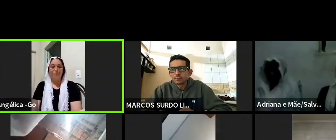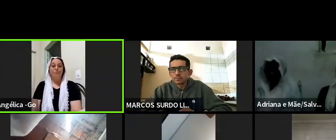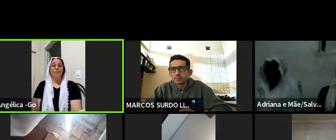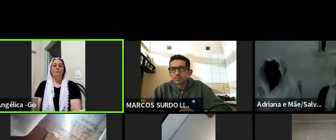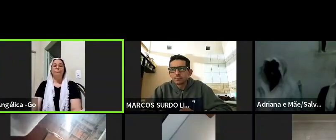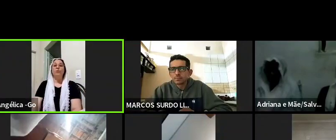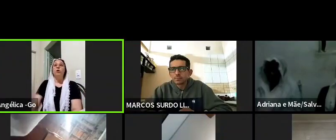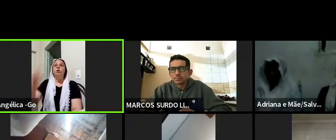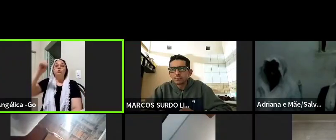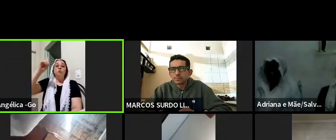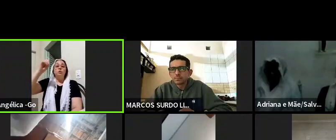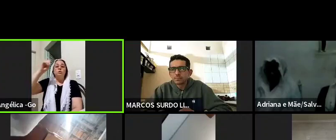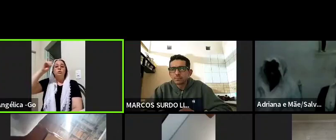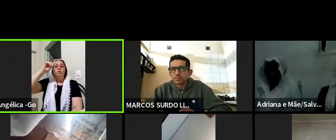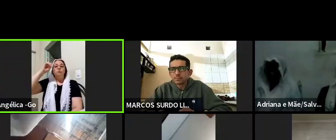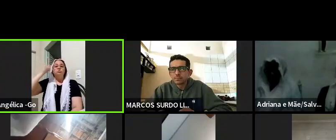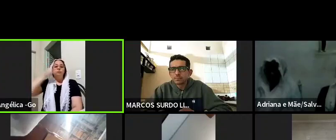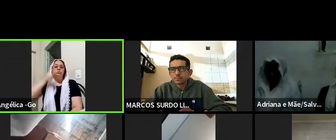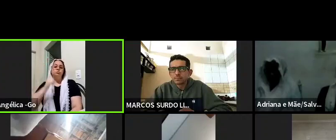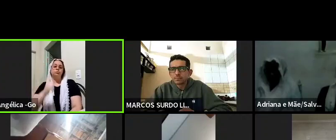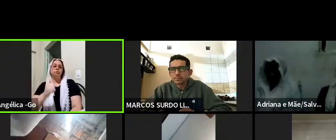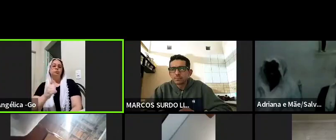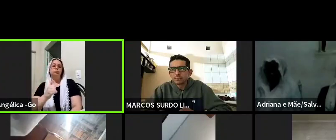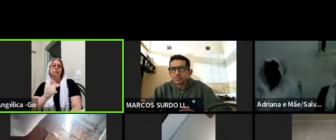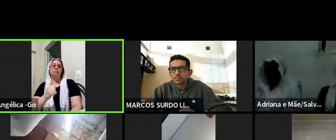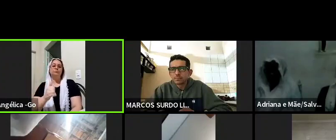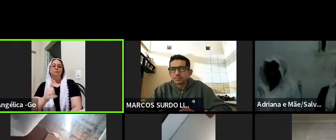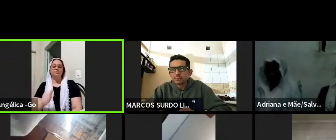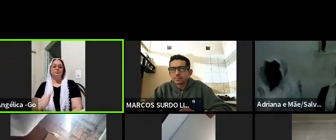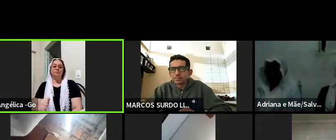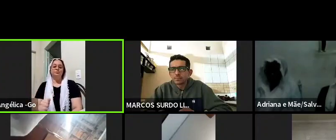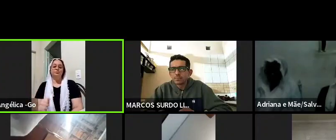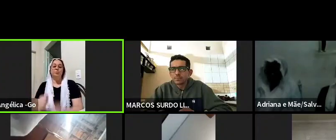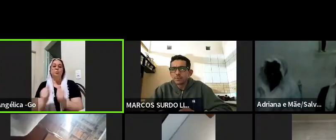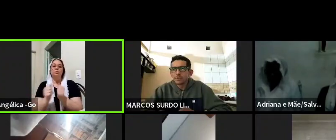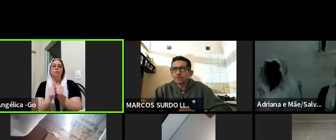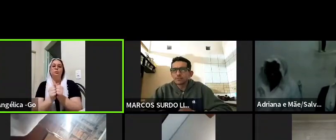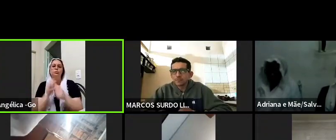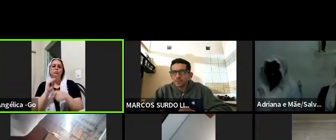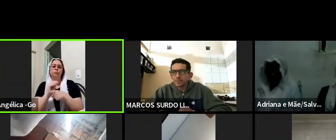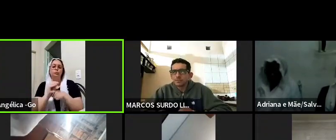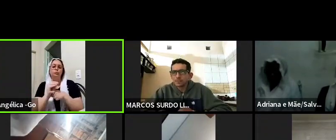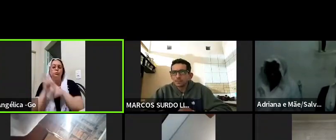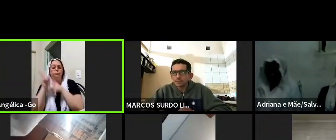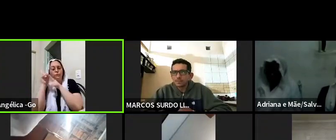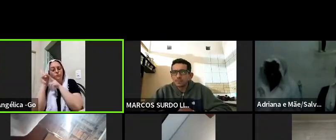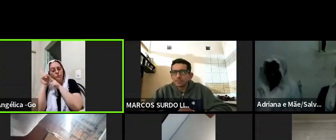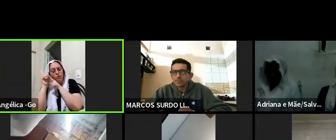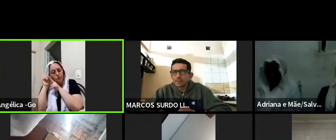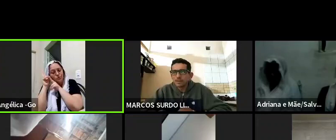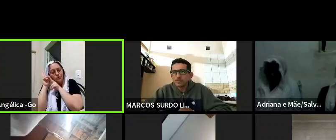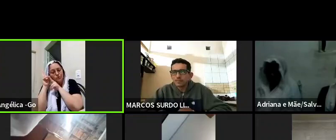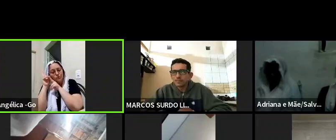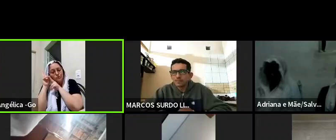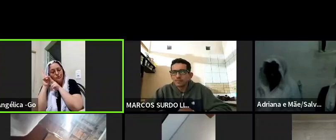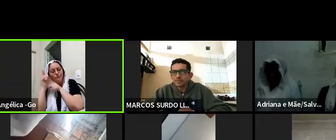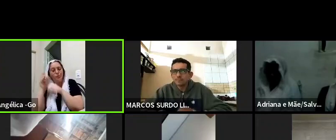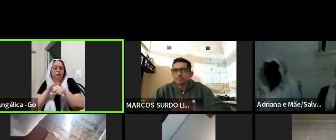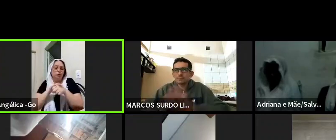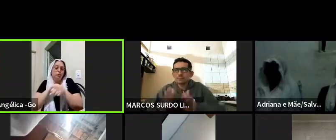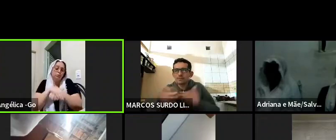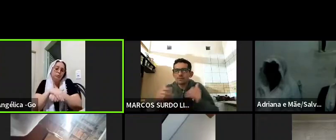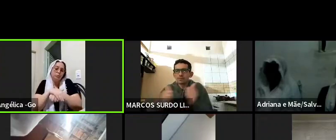estou contigo, aleluia, no teu deitar, no teu levantar, no teu sair, no teu voltar. Aleluia, Deus